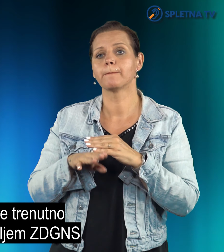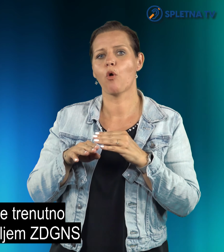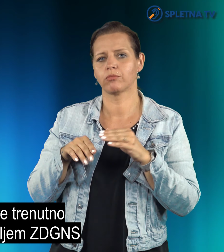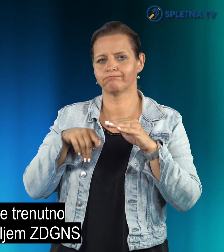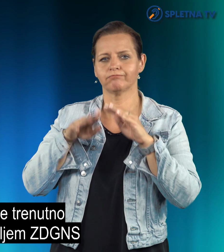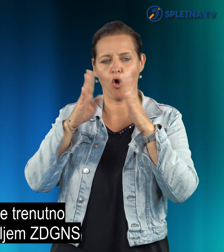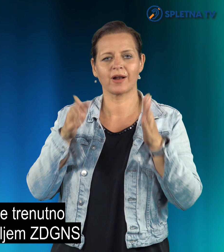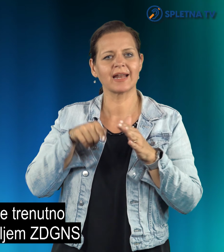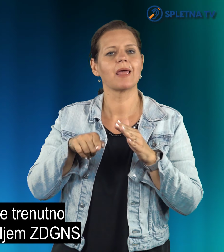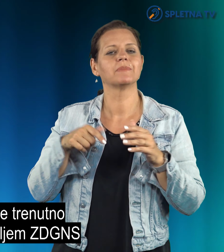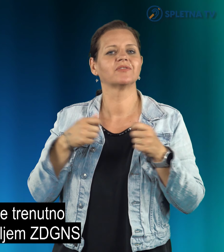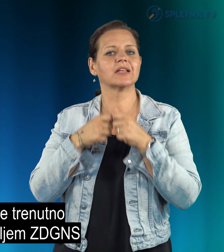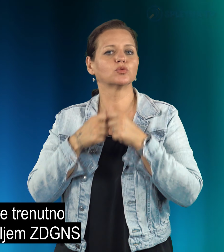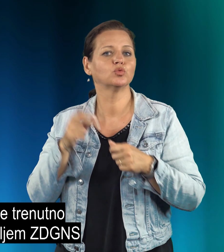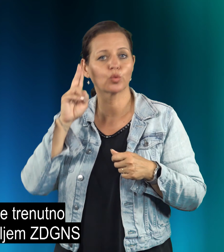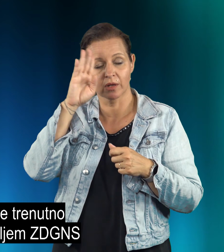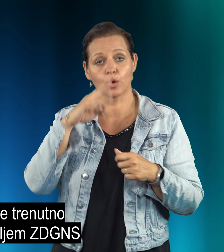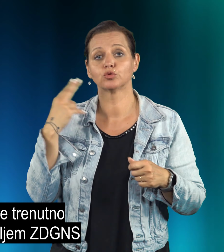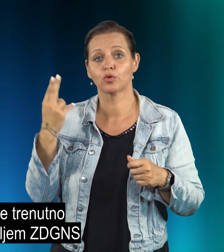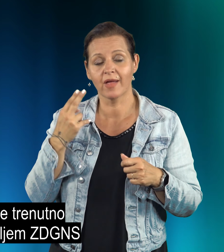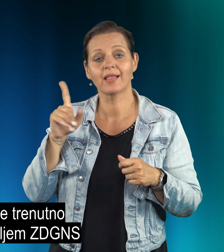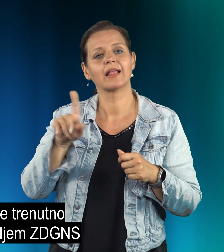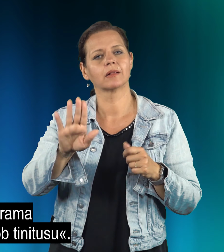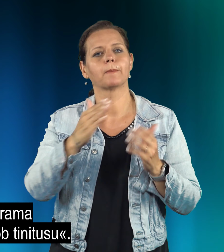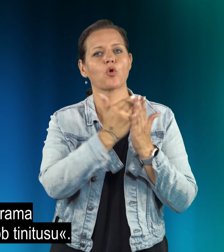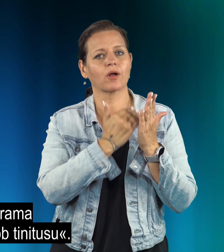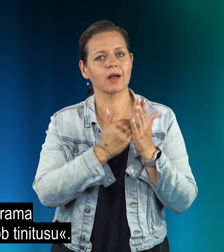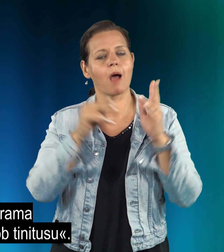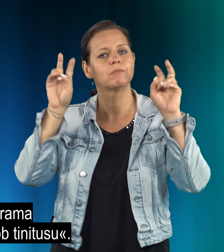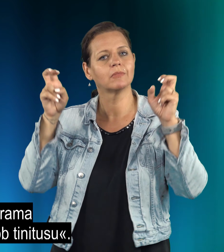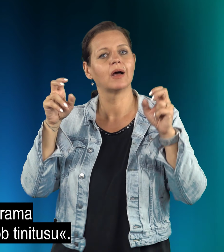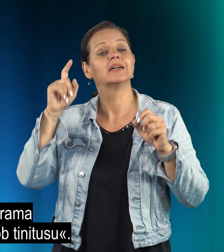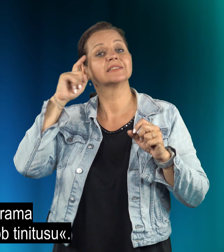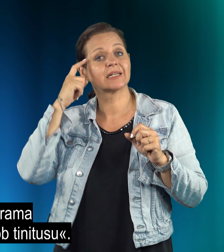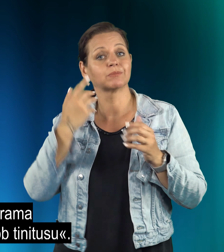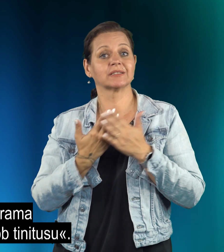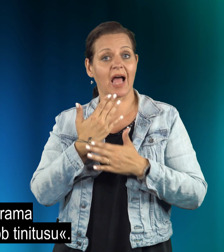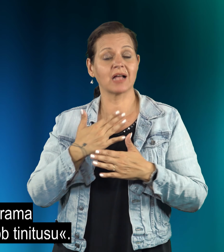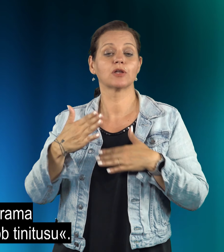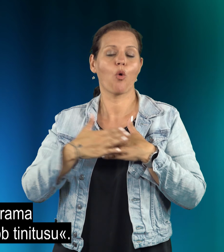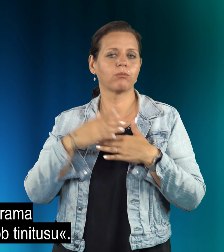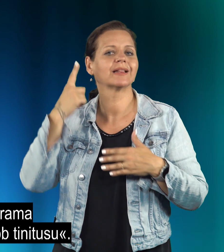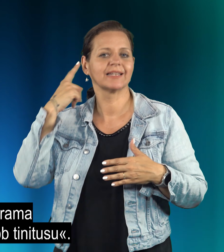gluhih in naglušnih Slovenije in programa Skrb zase ob tinitusu.